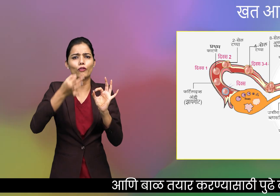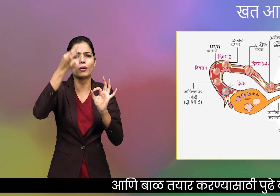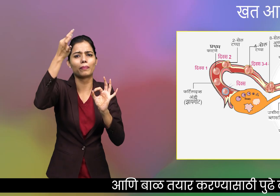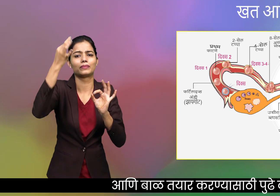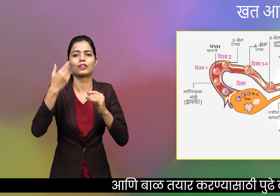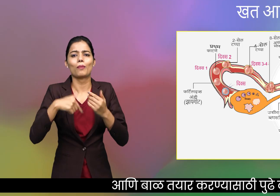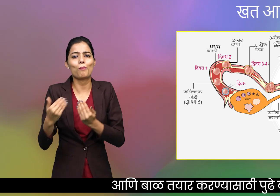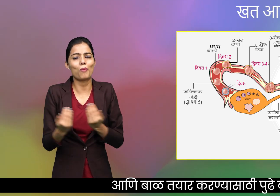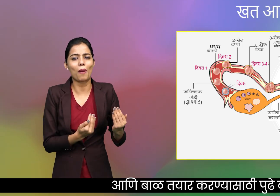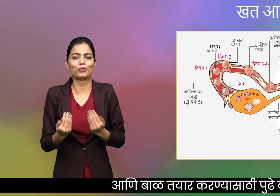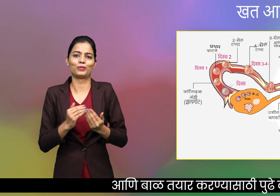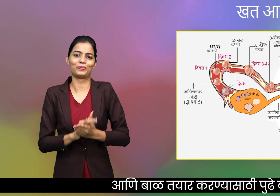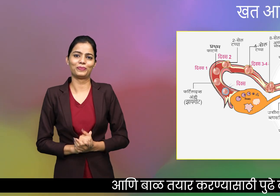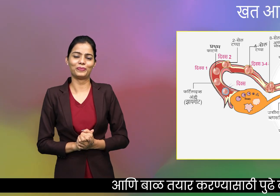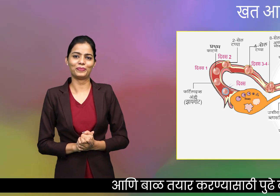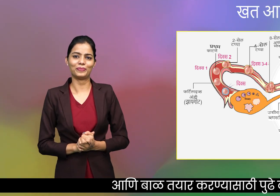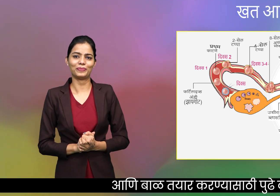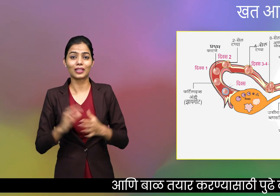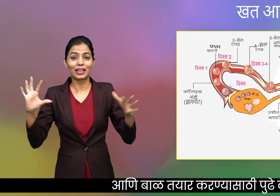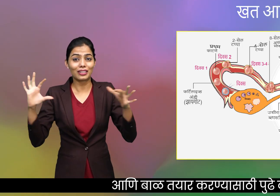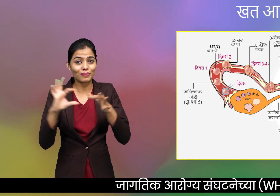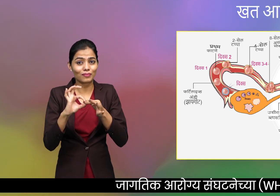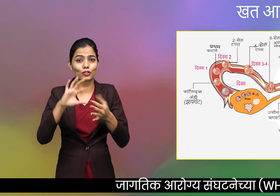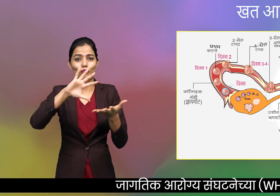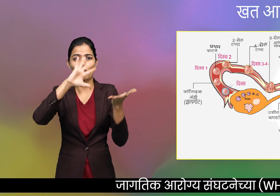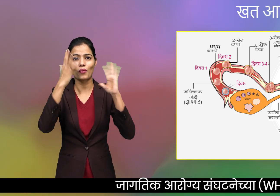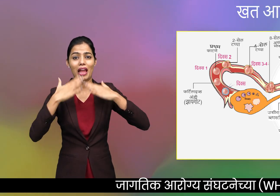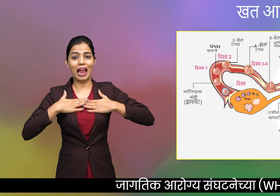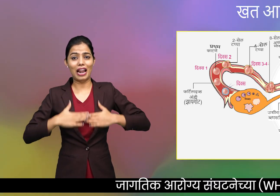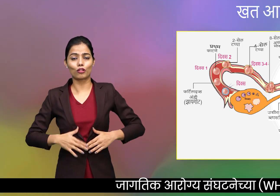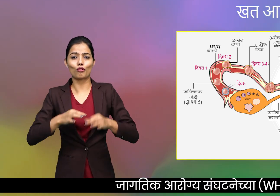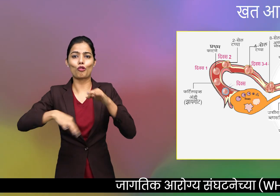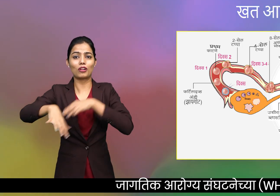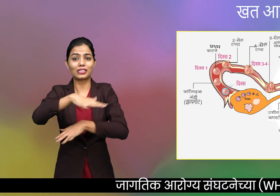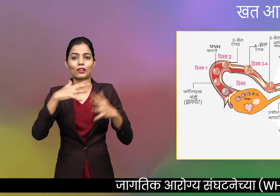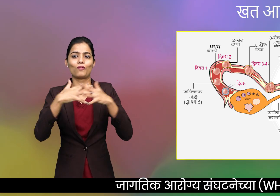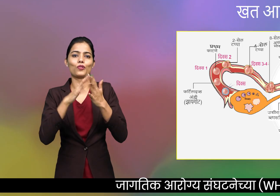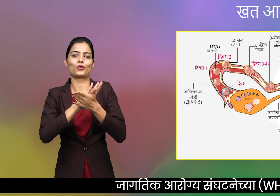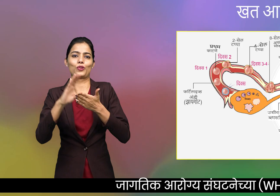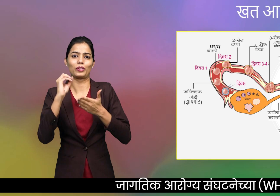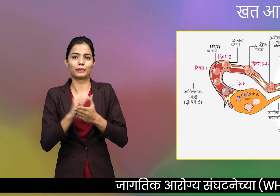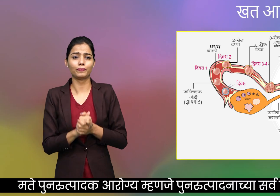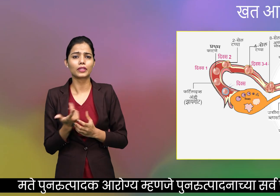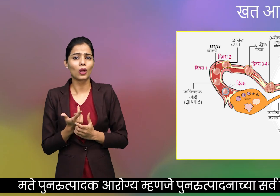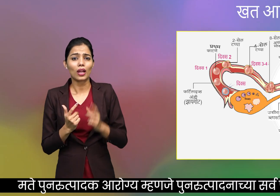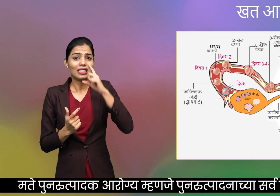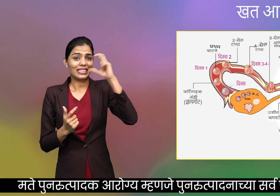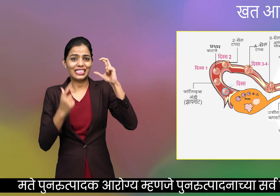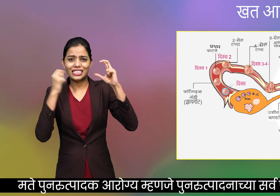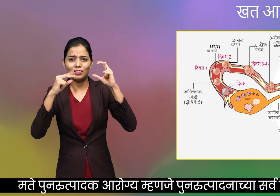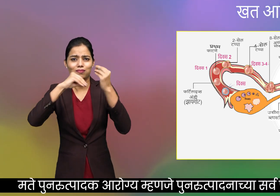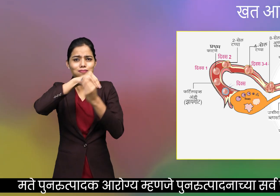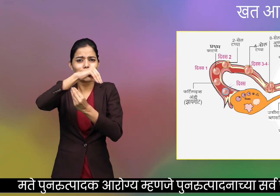आणि बाळ तयार करण्यासाठी पुढे वाढते. जागतिक आरोग्य संघटनेच्या WHO च्या